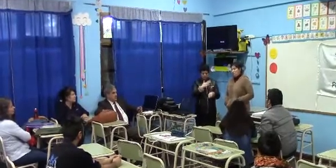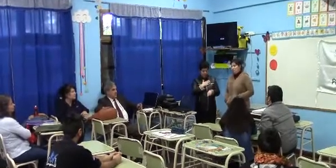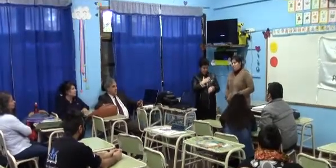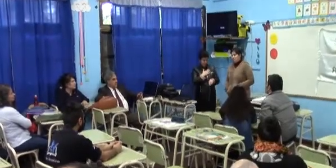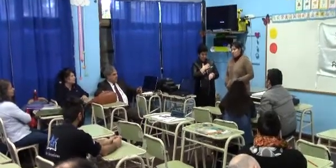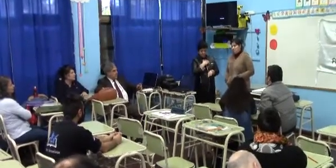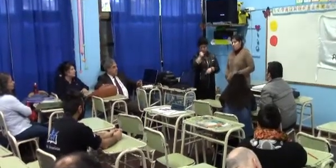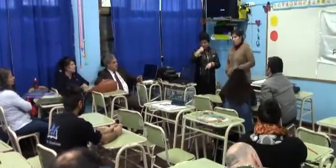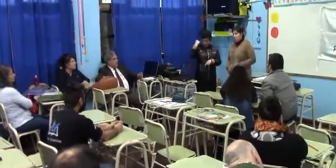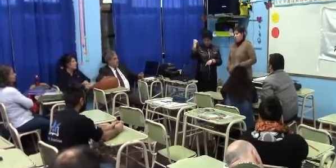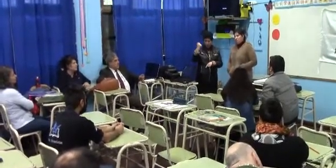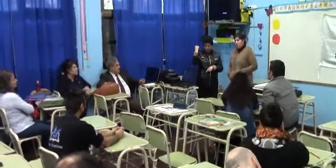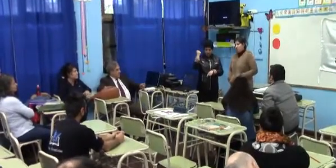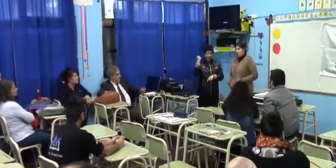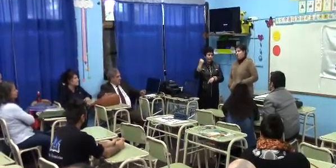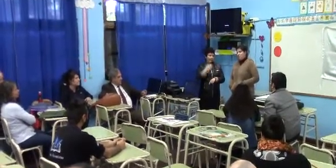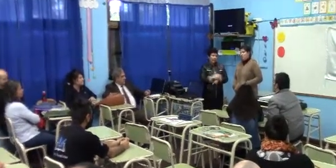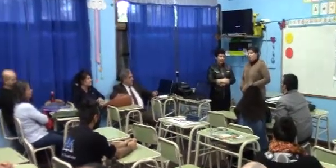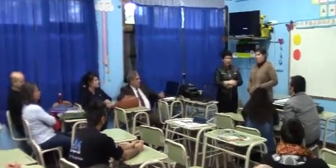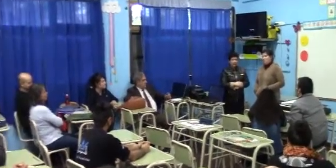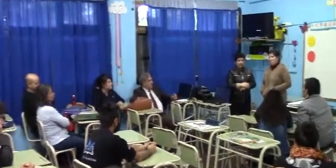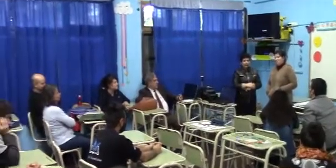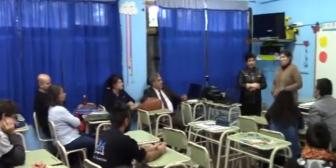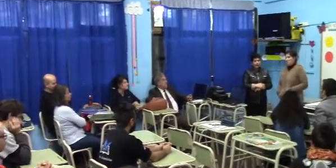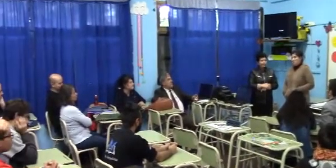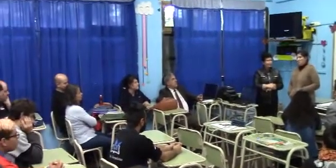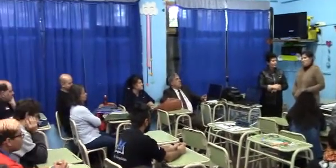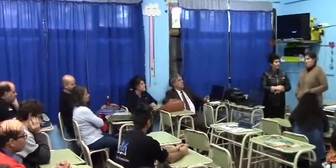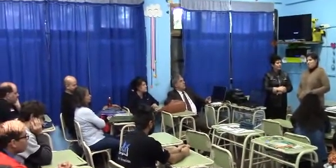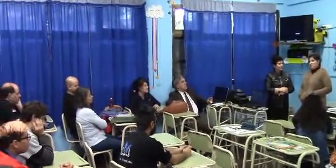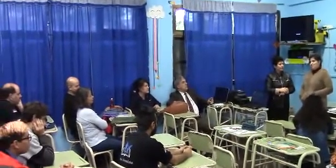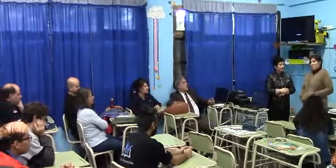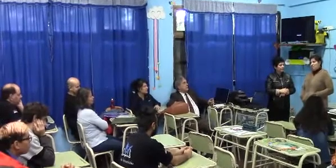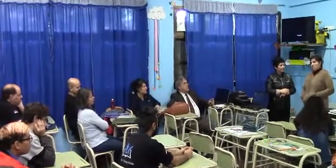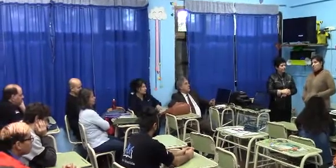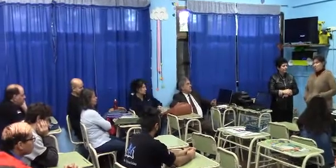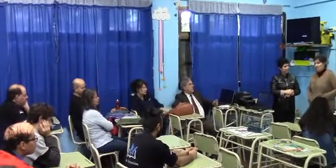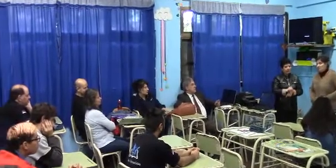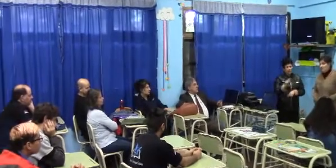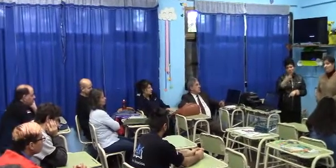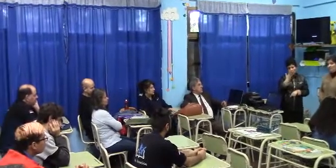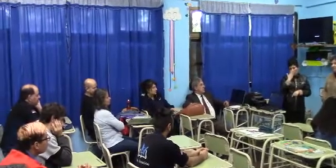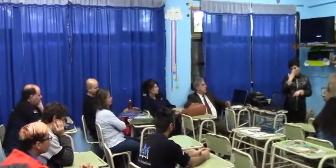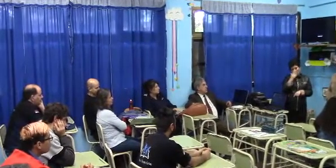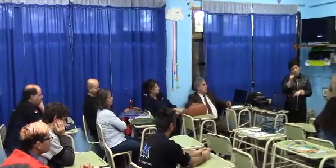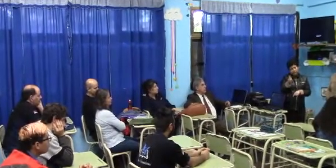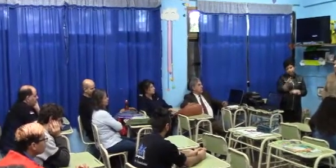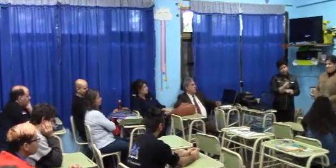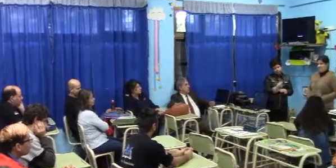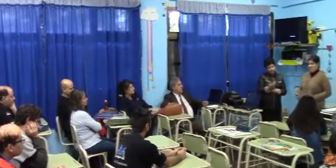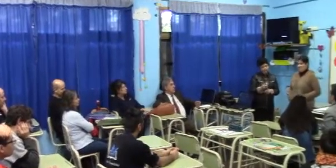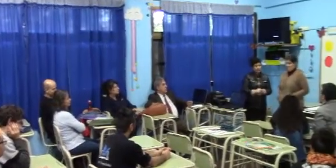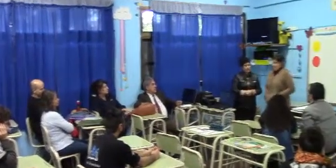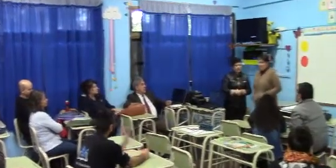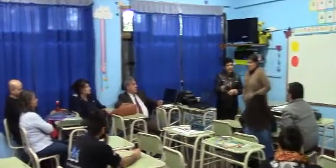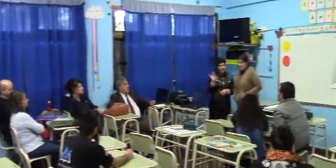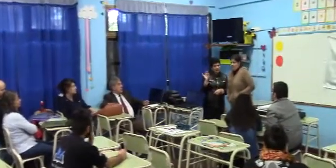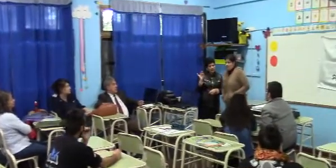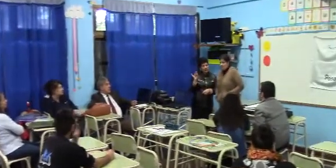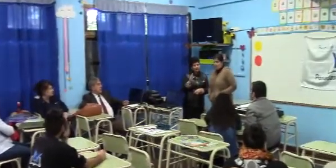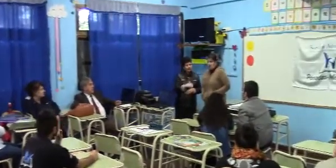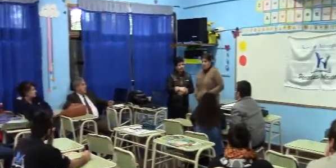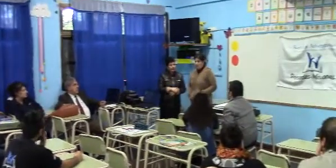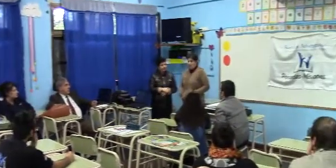Eso es fundamental. Obviamente que en otro marco, no en el marco que se da en Córdoba, ¿sí?